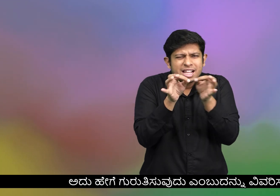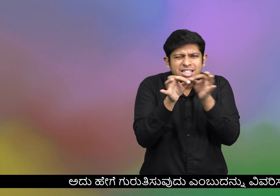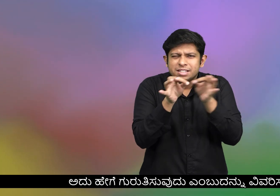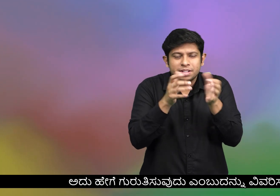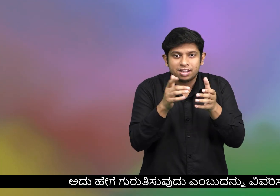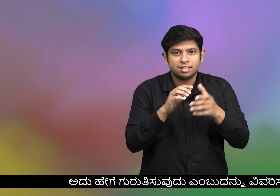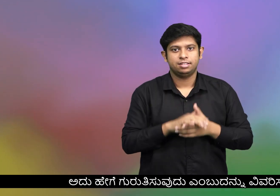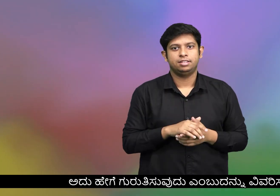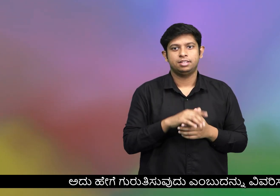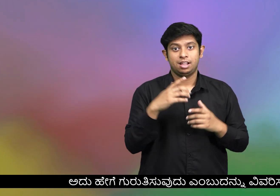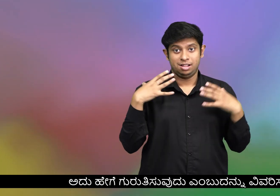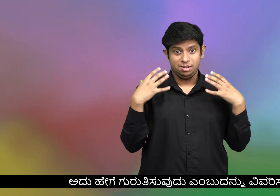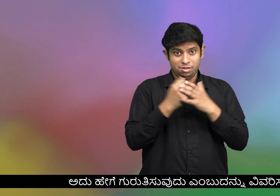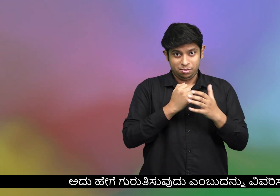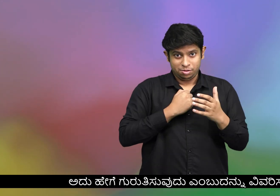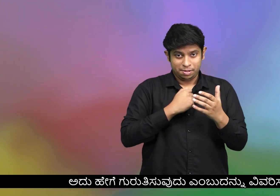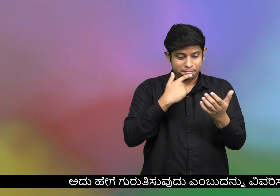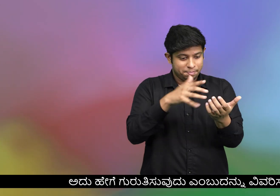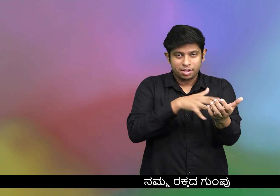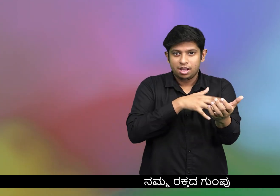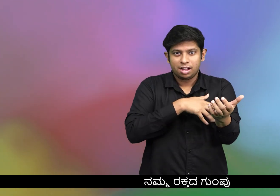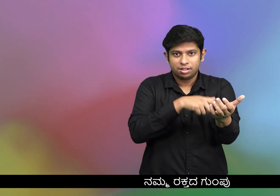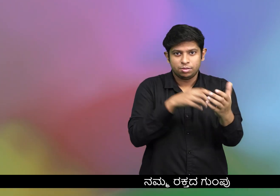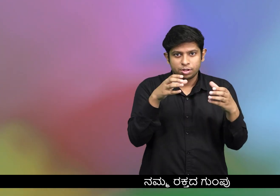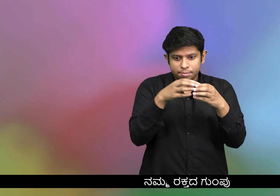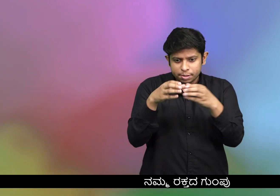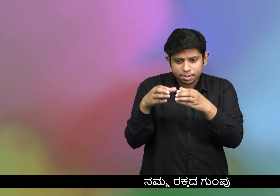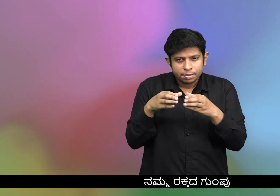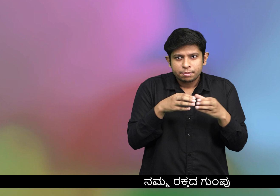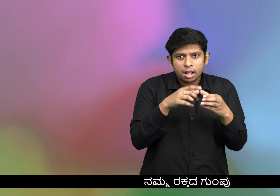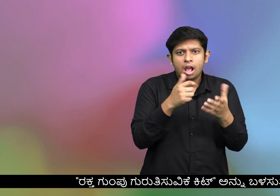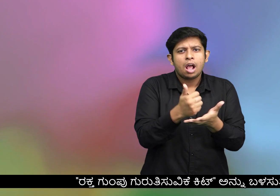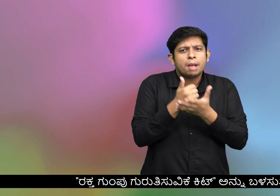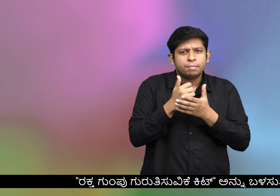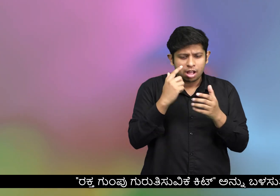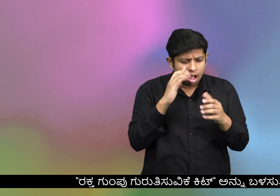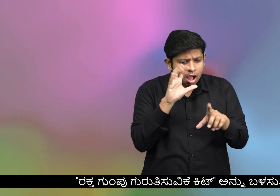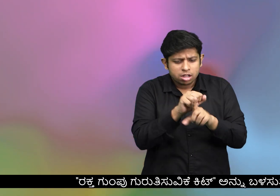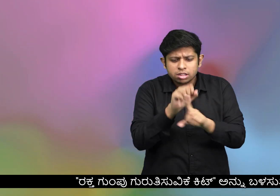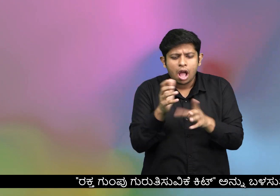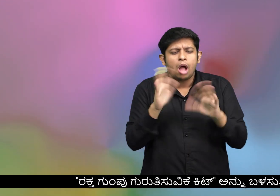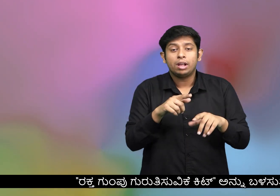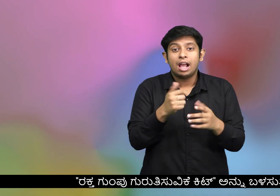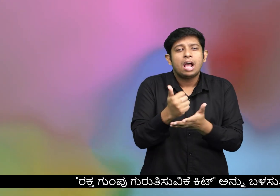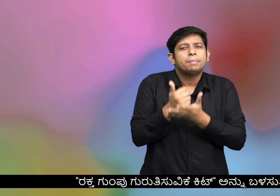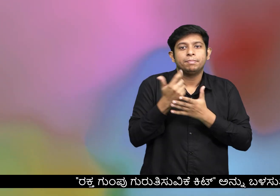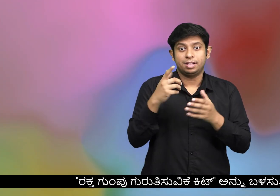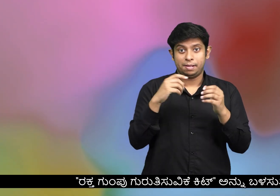ಹೇಗೆ ಗುರುತಿಸುವುದು ಎಂಬುದನ್ನು ವಿವರಿಸುತ್ತದೆ. ನಮ್ಮ ರಕ್ತದ ಗುಂಪು ರಕ್ತ ಗುಂಪು ಗುರುತಿಸುವಿಕೆ ಕಿಟ್